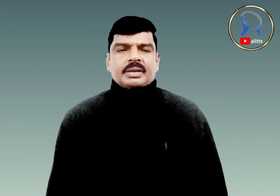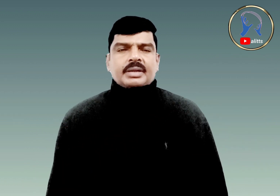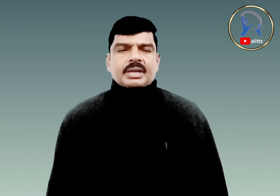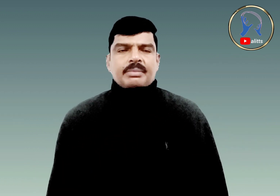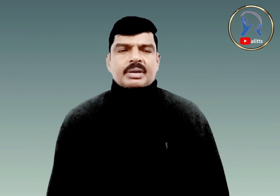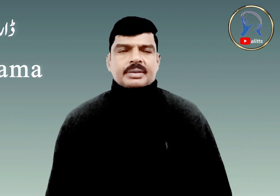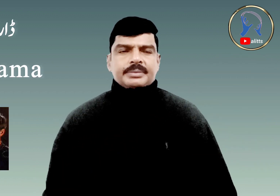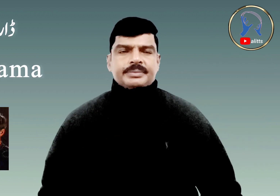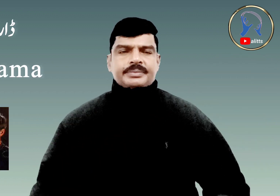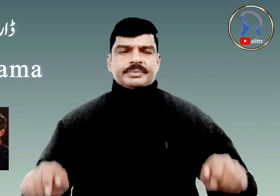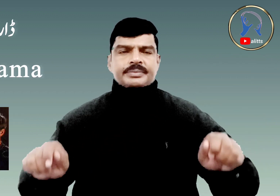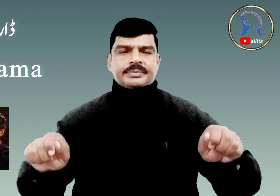ड्रामा,